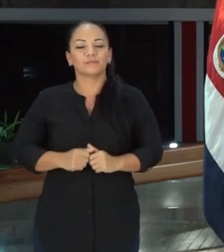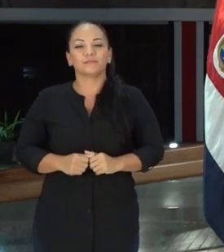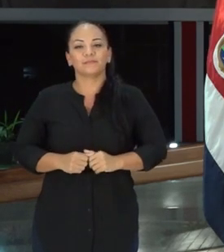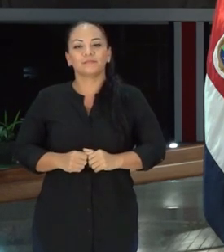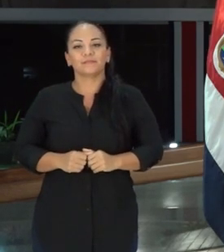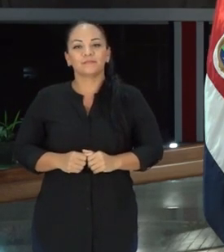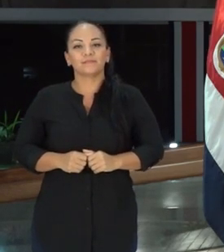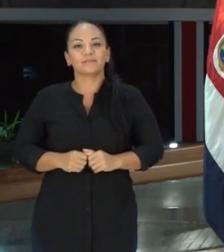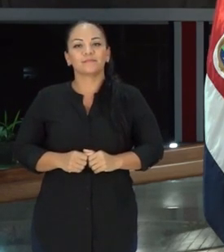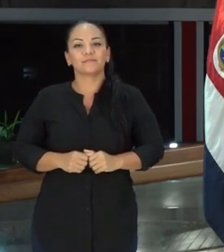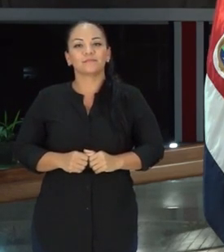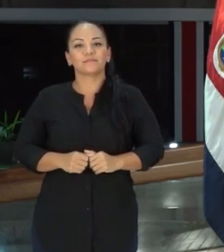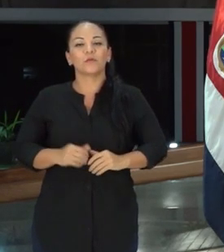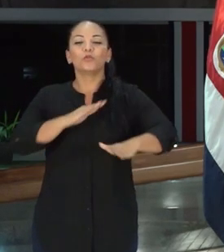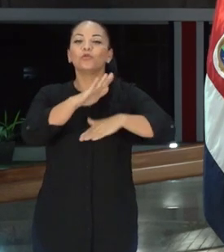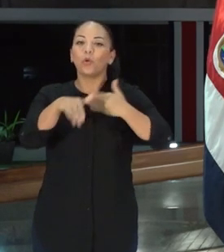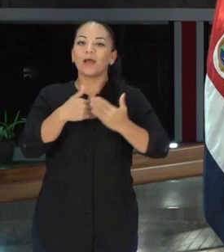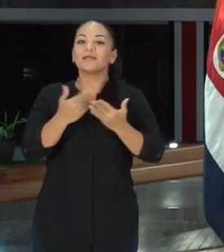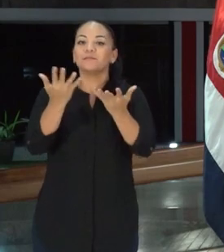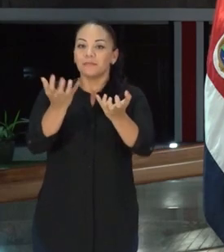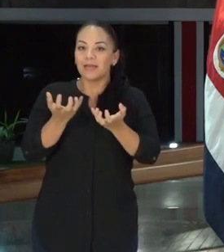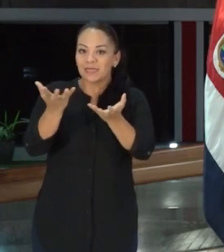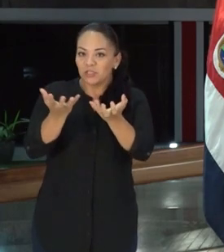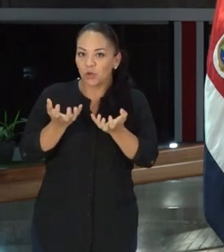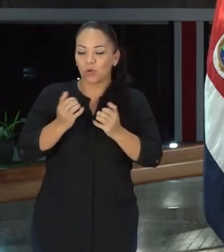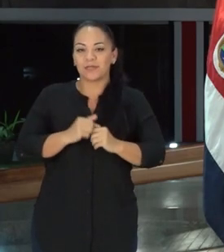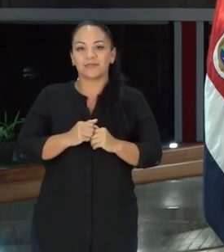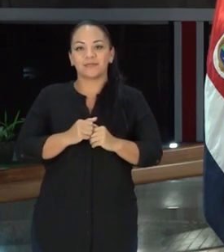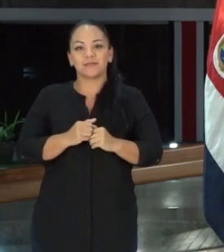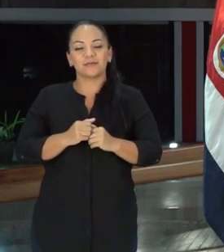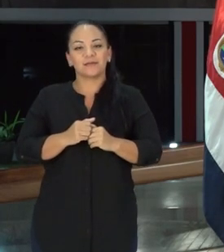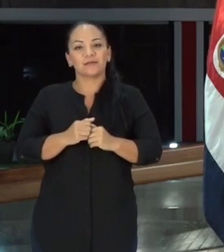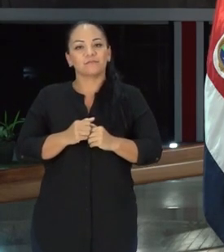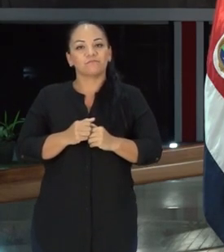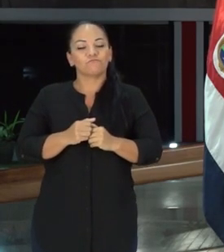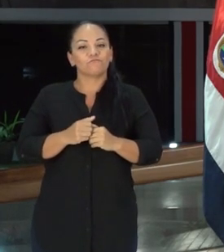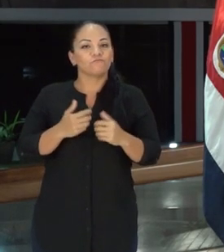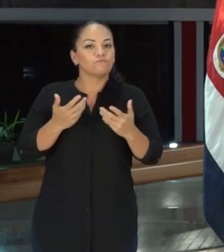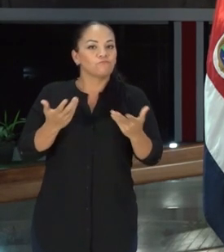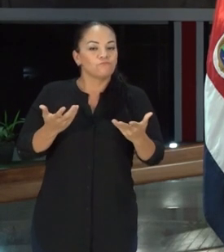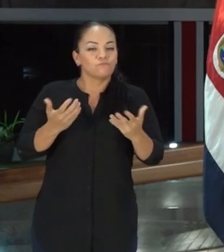precisamente las aspiraciones que se me han de alguna manera